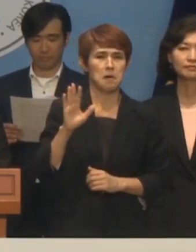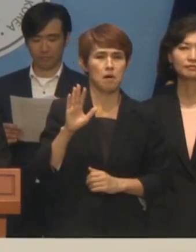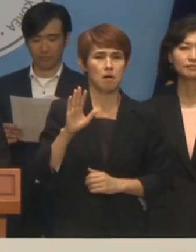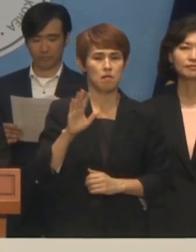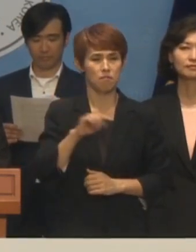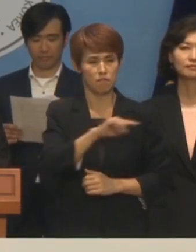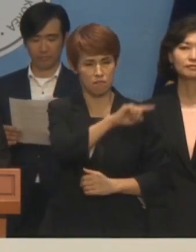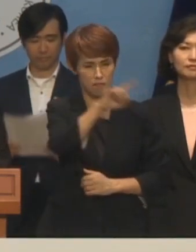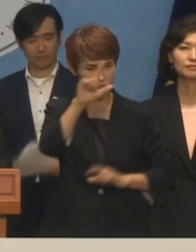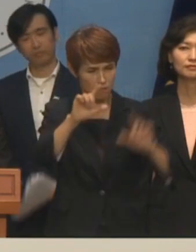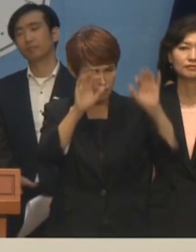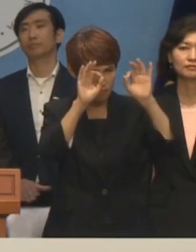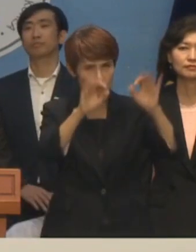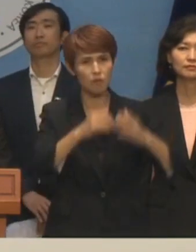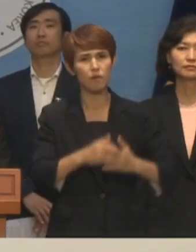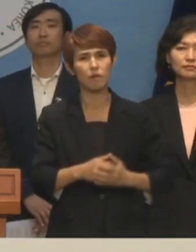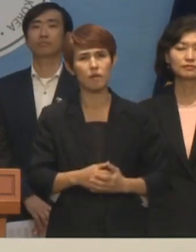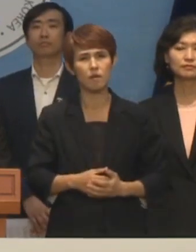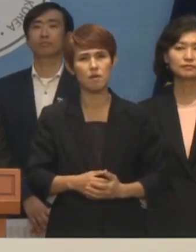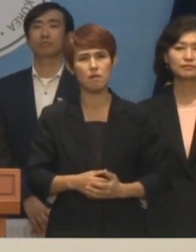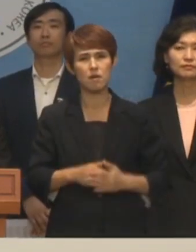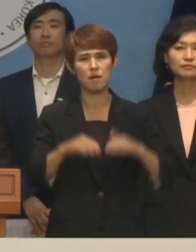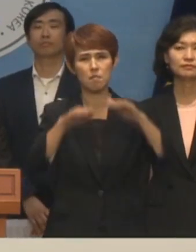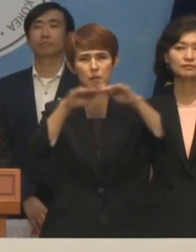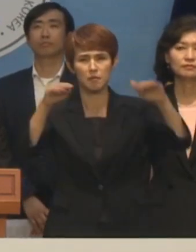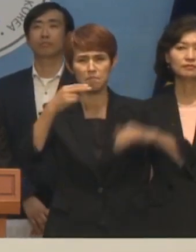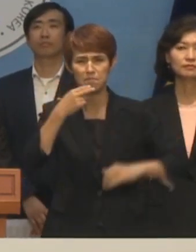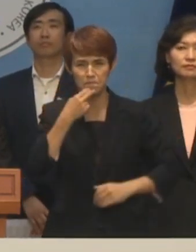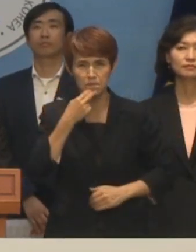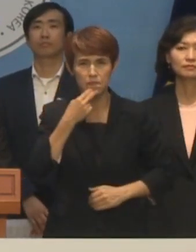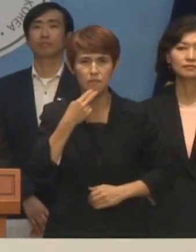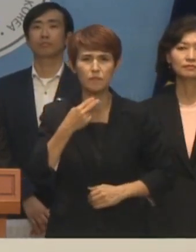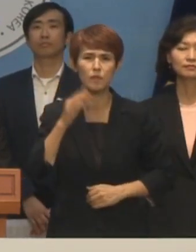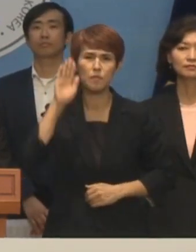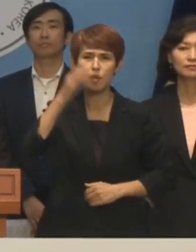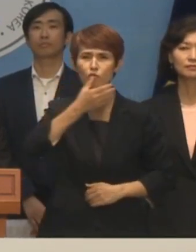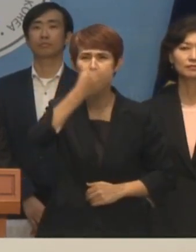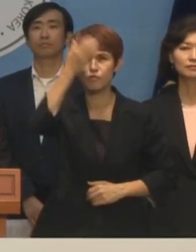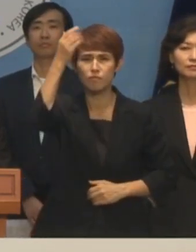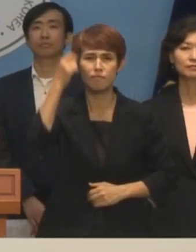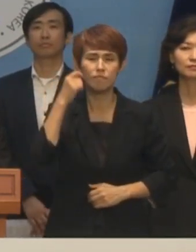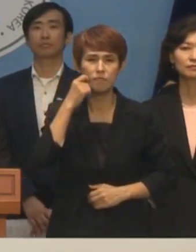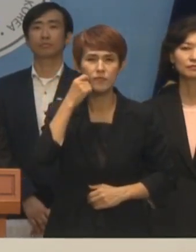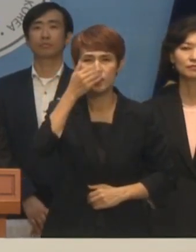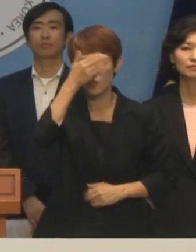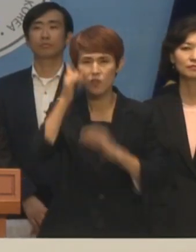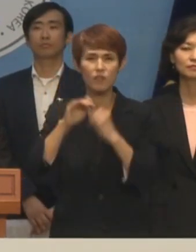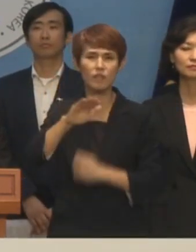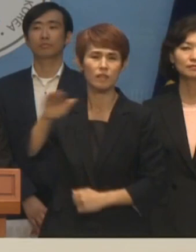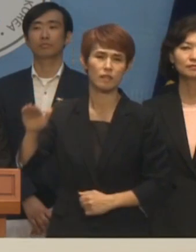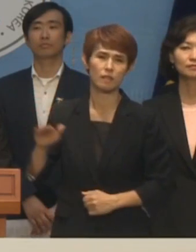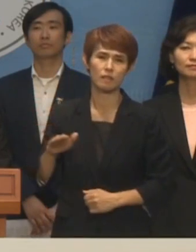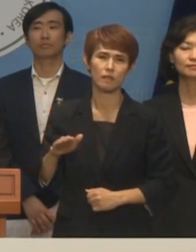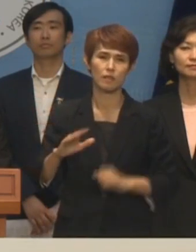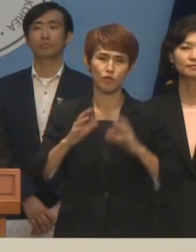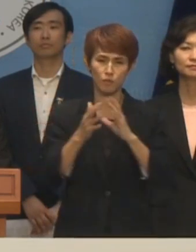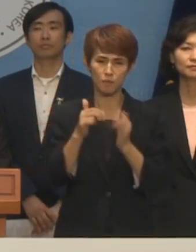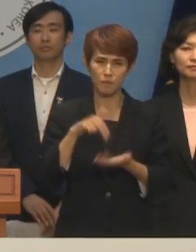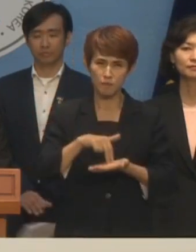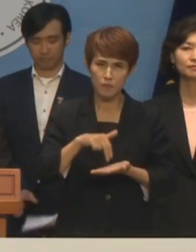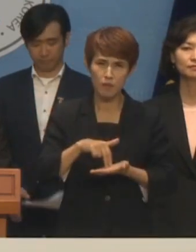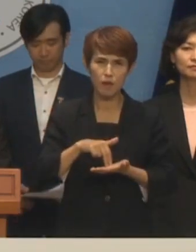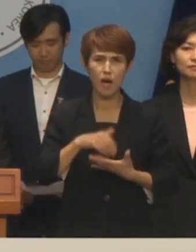권력자들의 작태를 마주하며 불평등과 지역 소멸로 미래의 꿈이 줄어들고 있는 오늘의 청년들은 이제 국민으로서